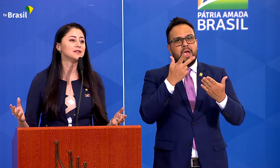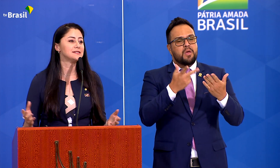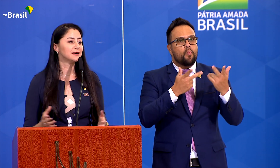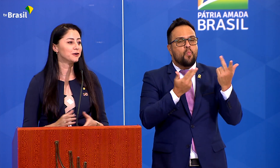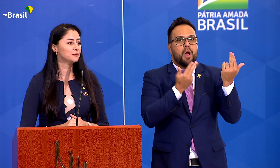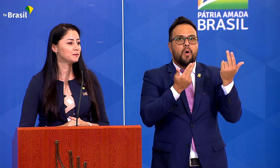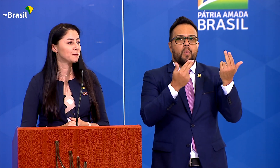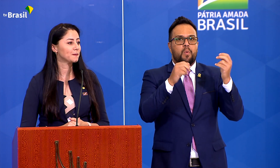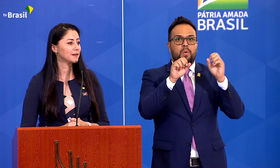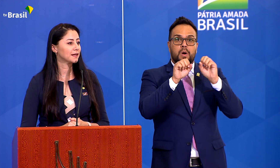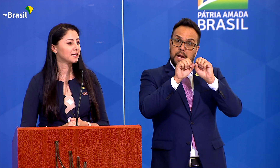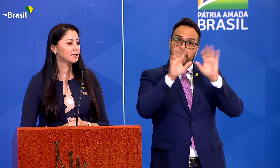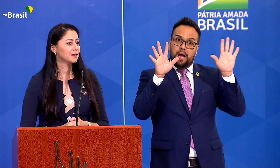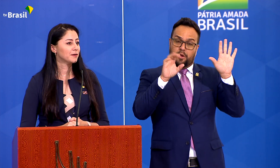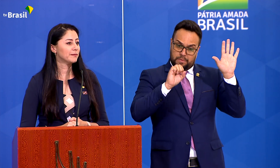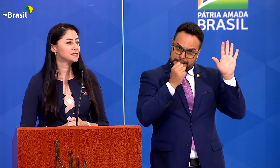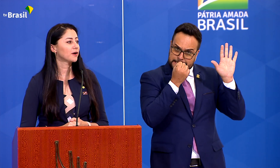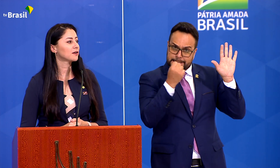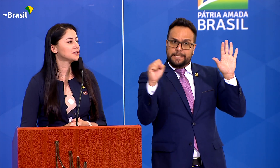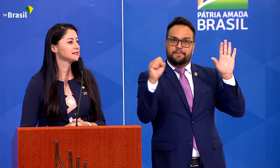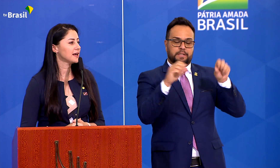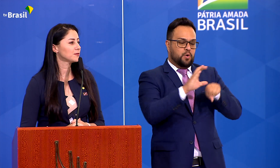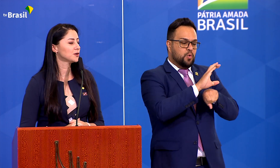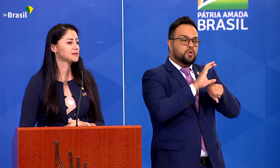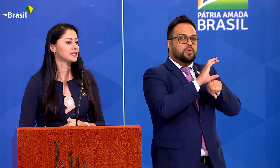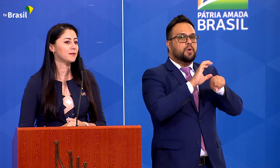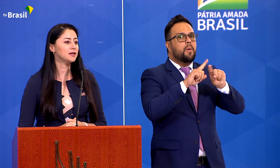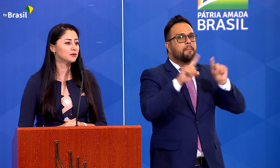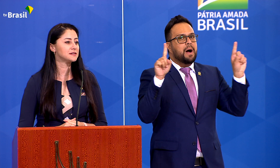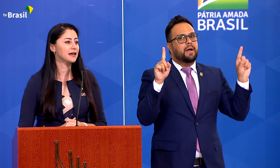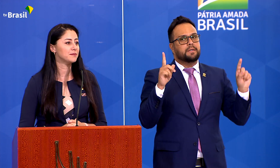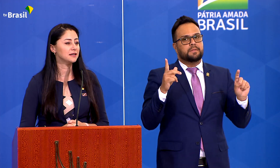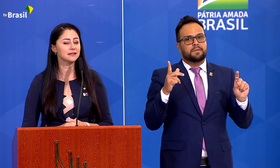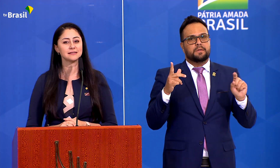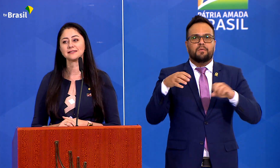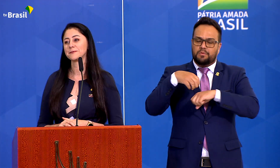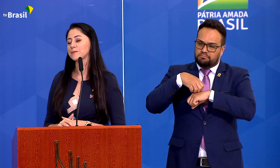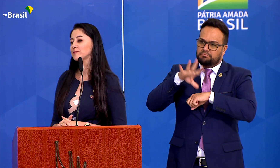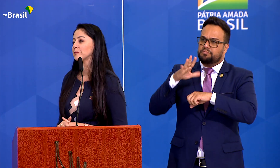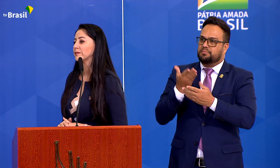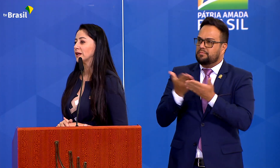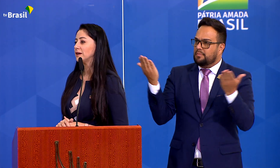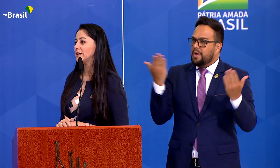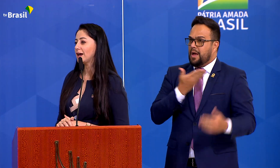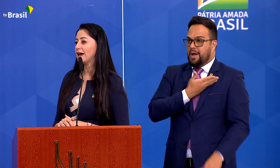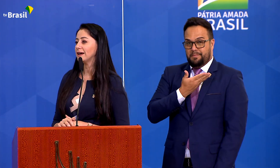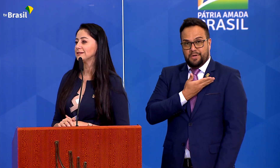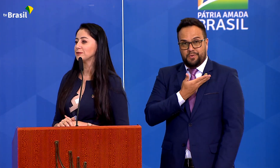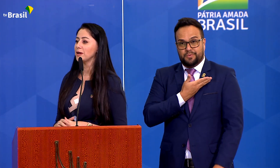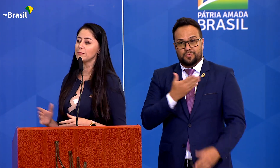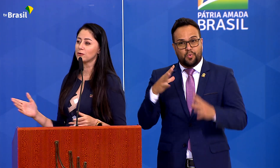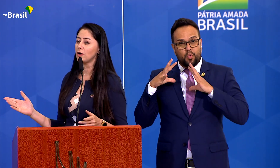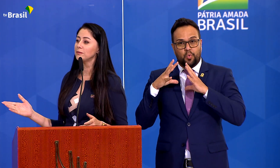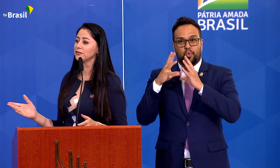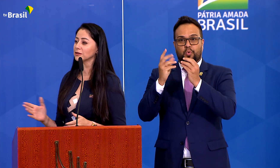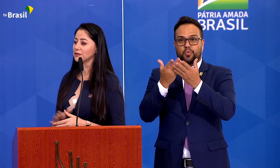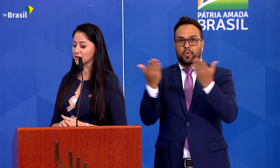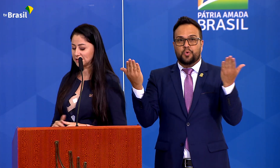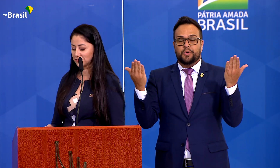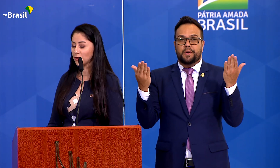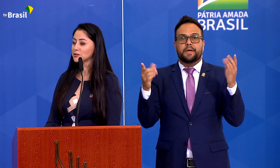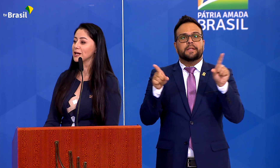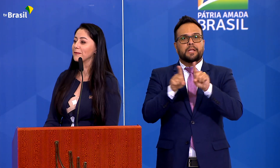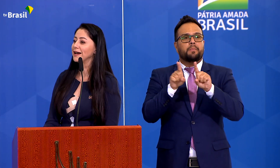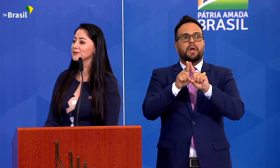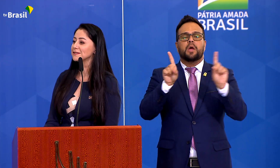a constituição mas eu quero dizer meus amigos e amigas que é também para o